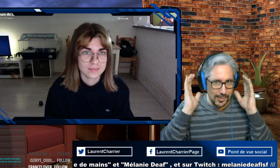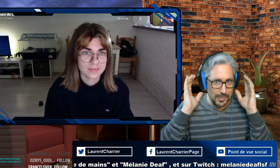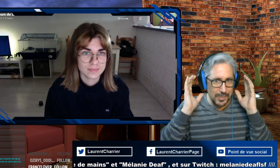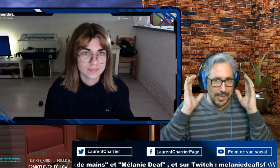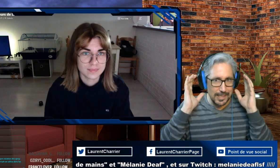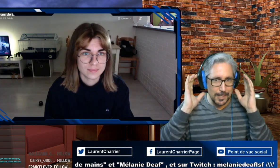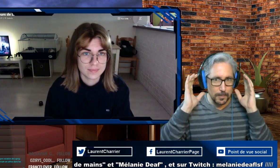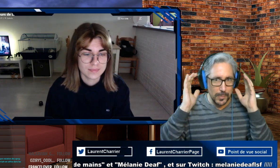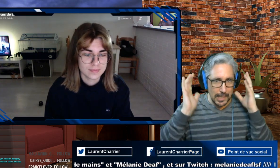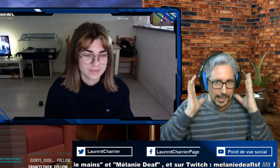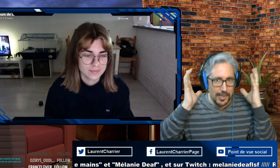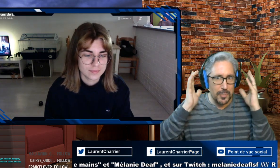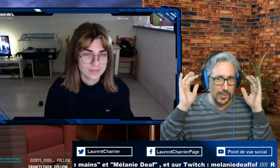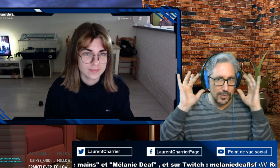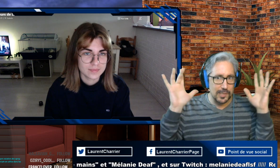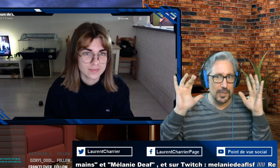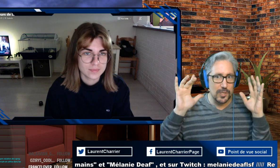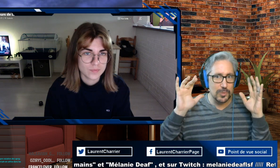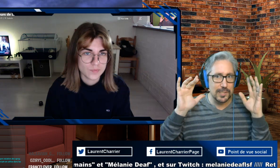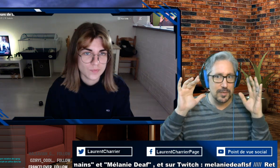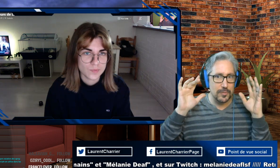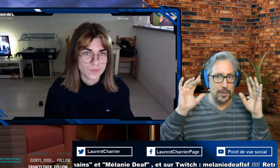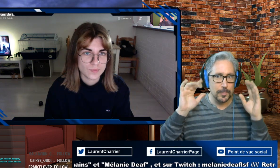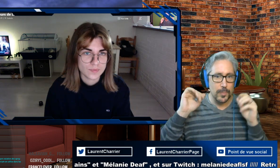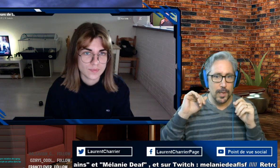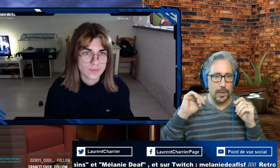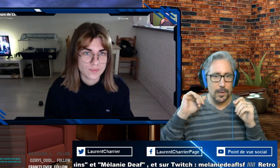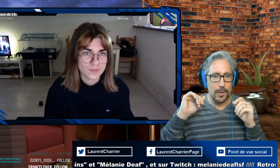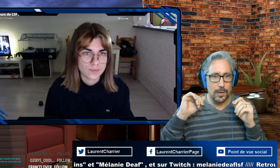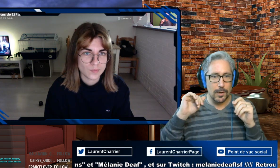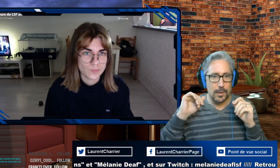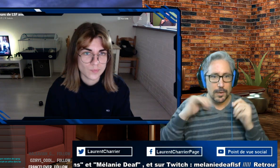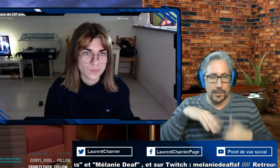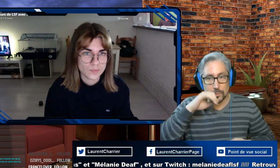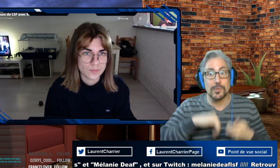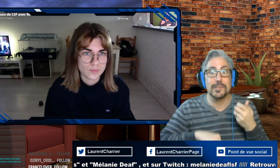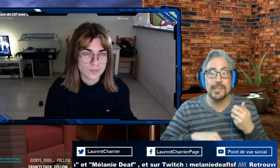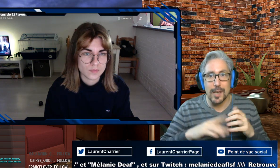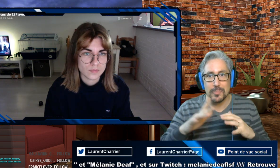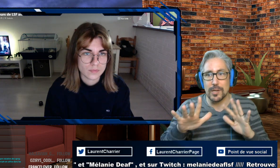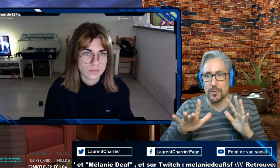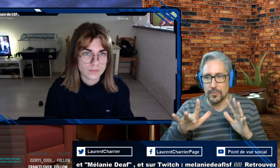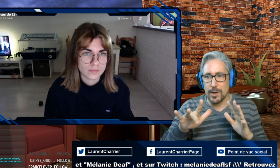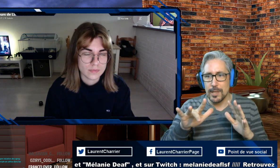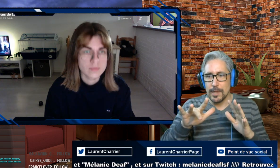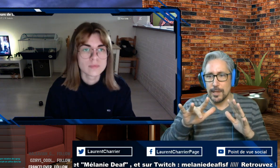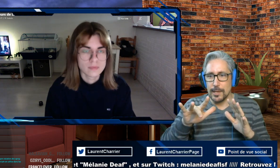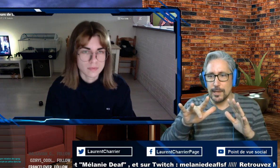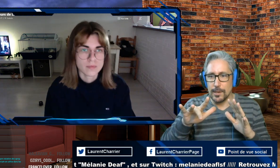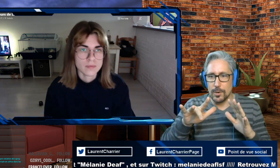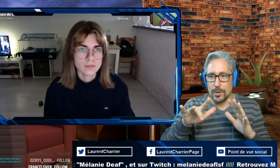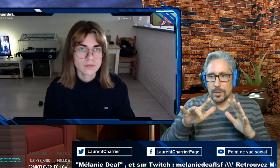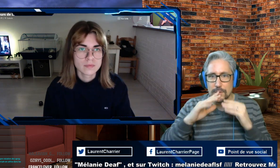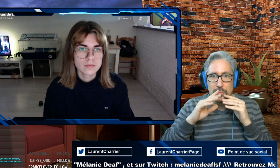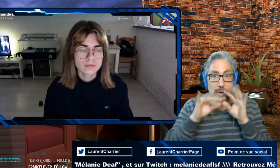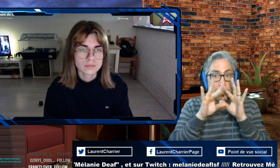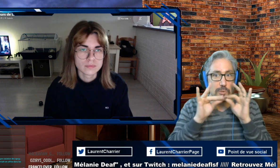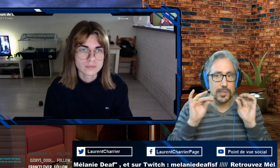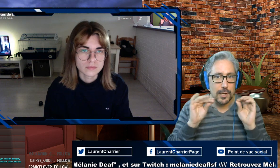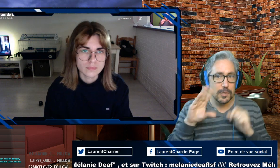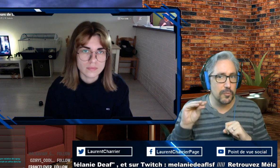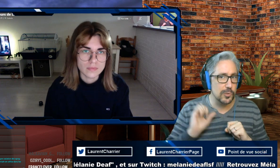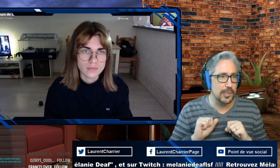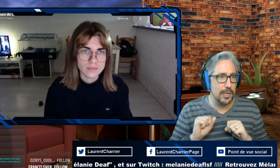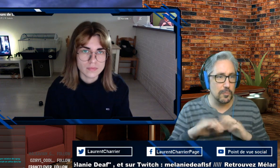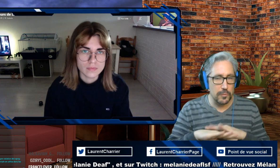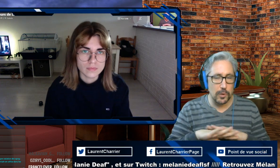des sensibilités, de l'hypersensibilité auditive, ils ont des handicaps quelquefois, et des fois il faut se